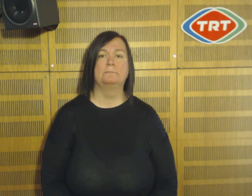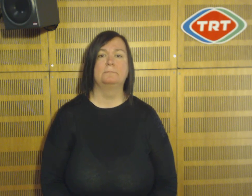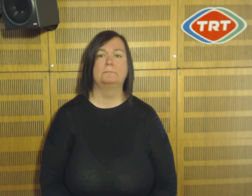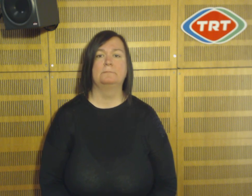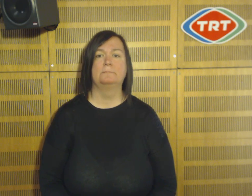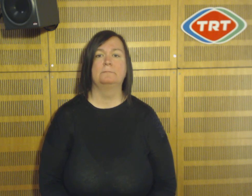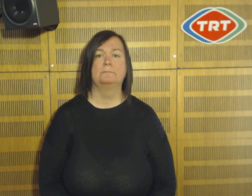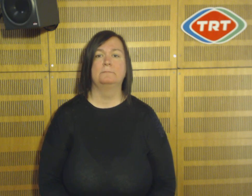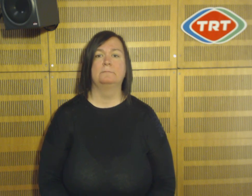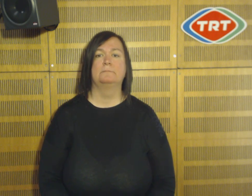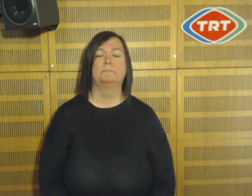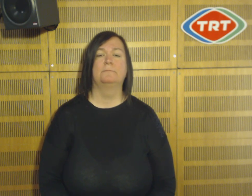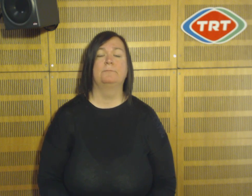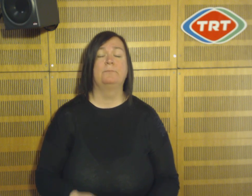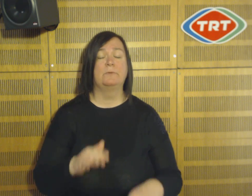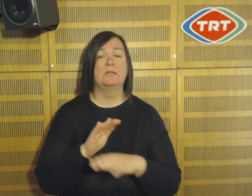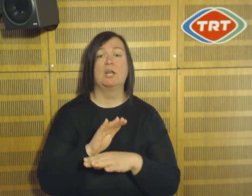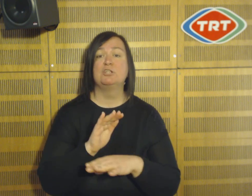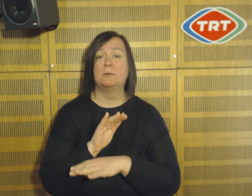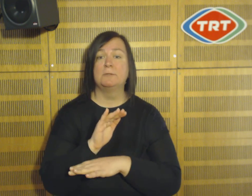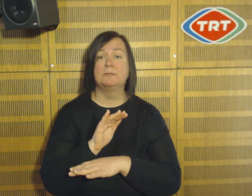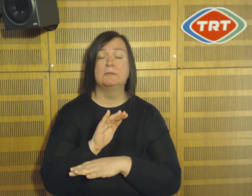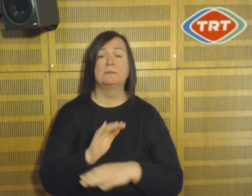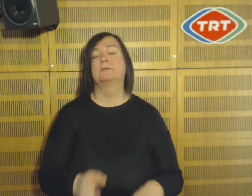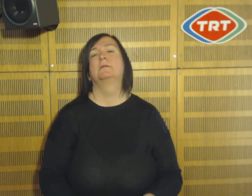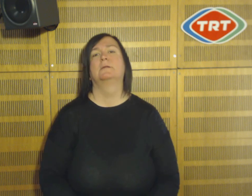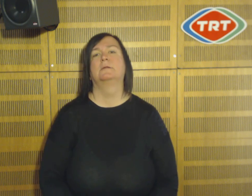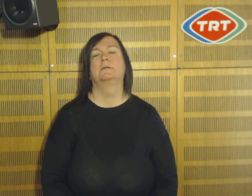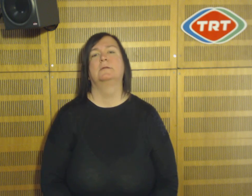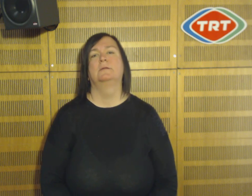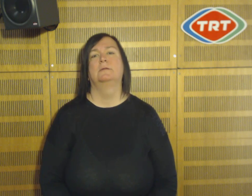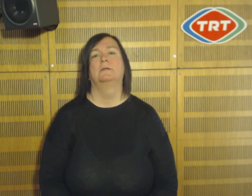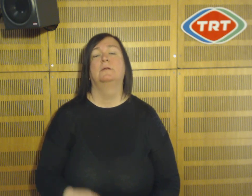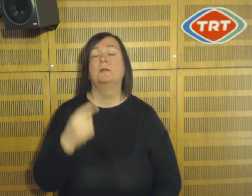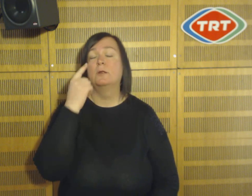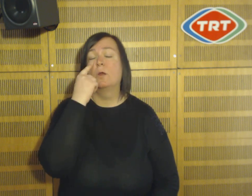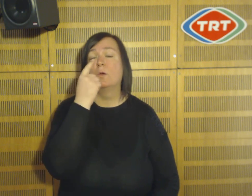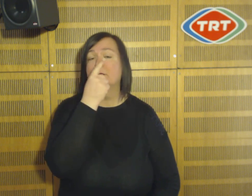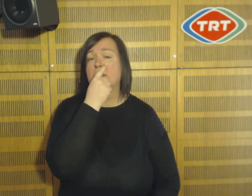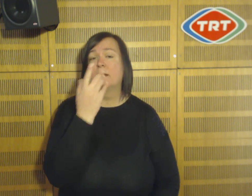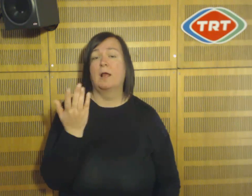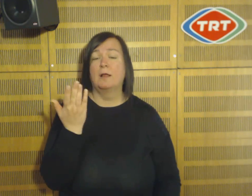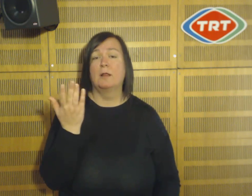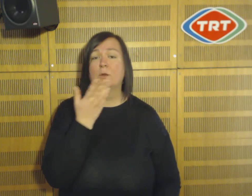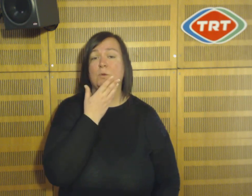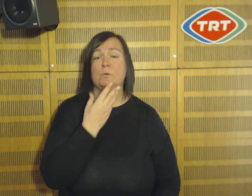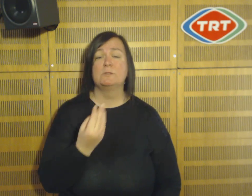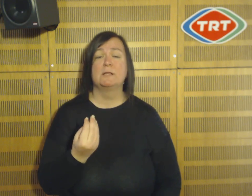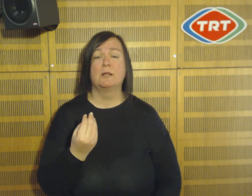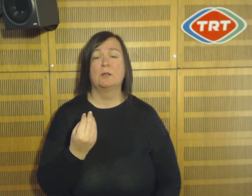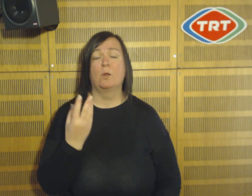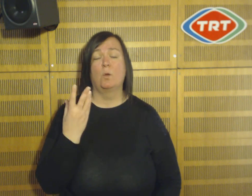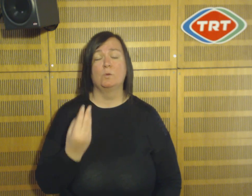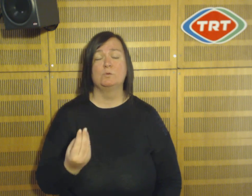dilerim yaşamın gözlerin kadar güzel olsun